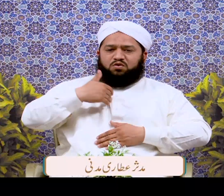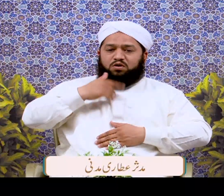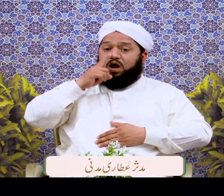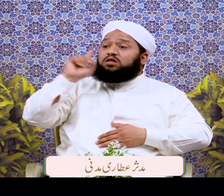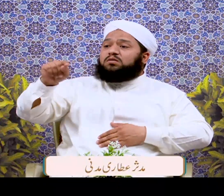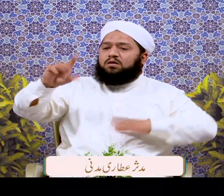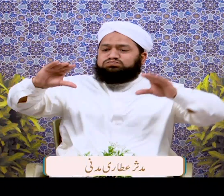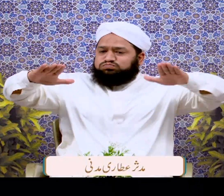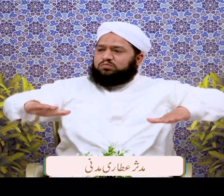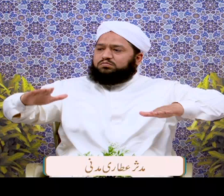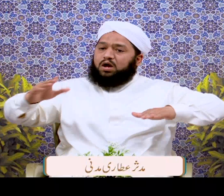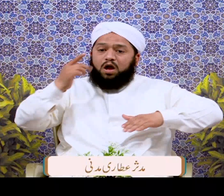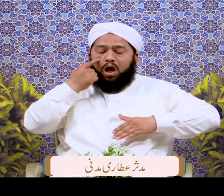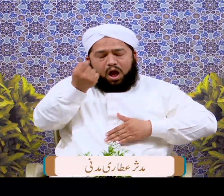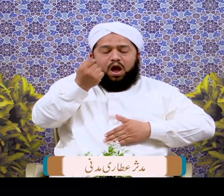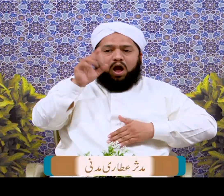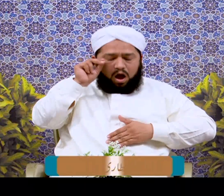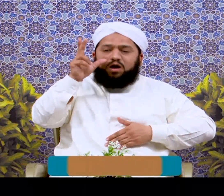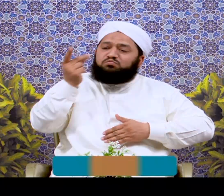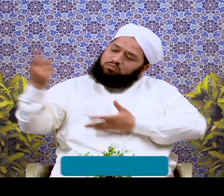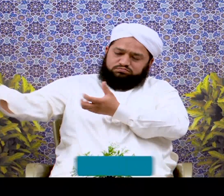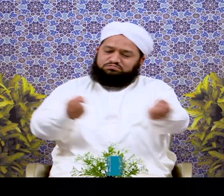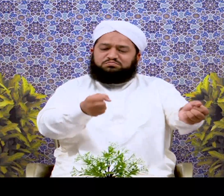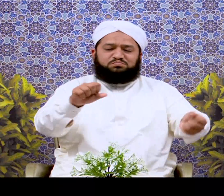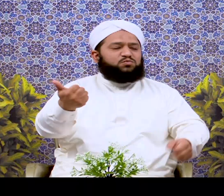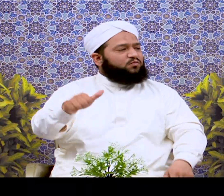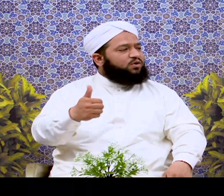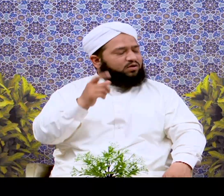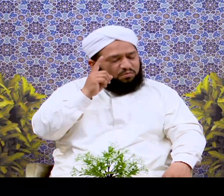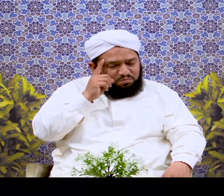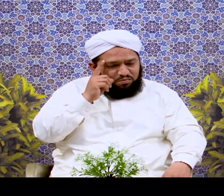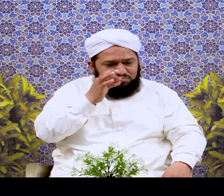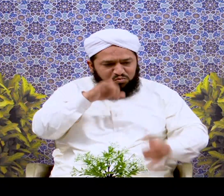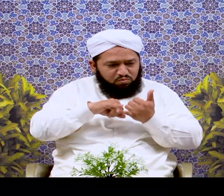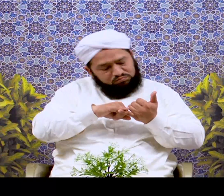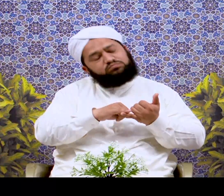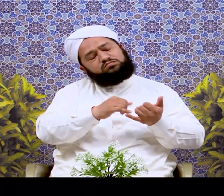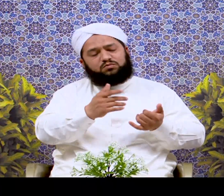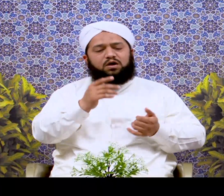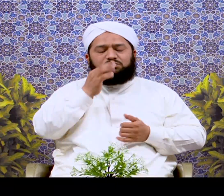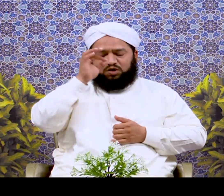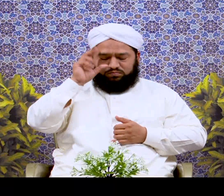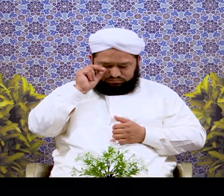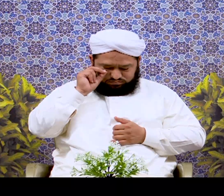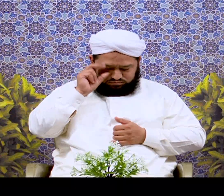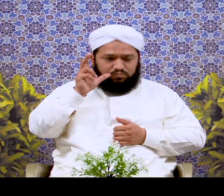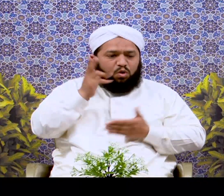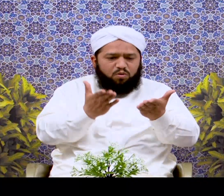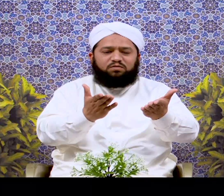کی بارگاہ میں آپ کے پلک جھپکنے سے پہلے لے آؤں گا۔ چنانچہ حضرت سلیمان علیہ السلام نے آنکھیں بند کر کے کھولی تو